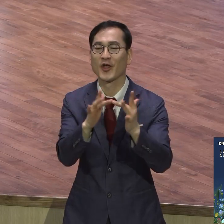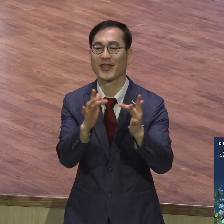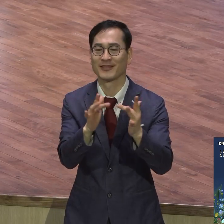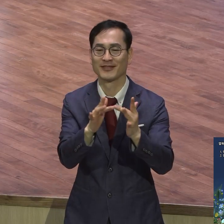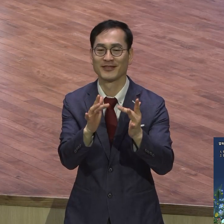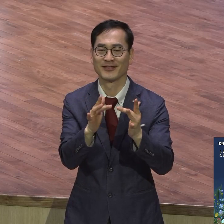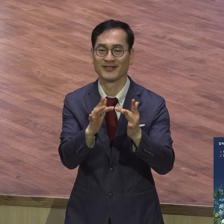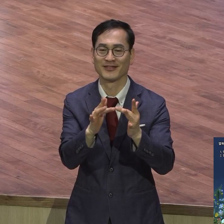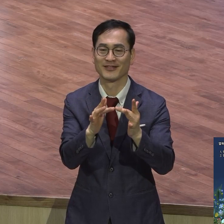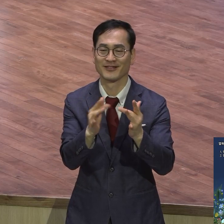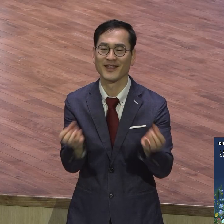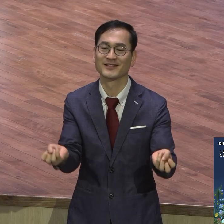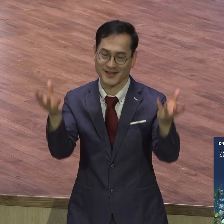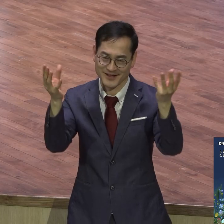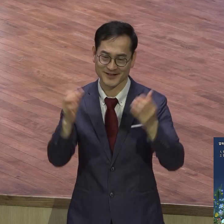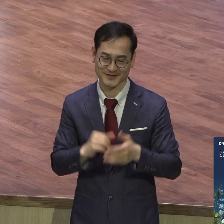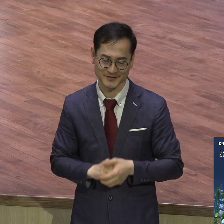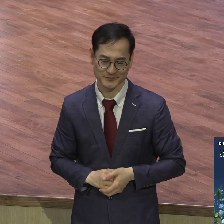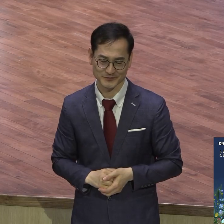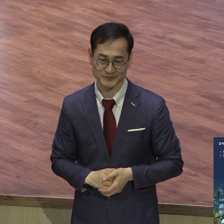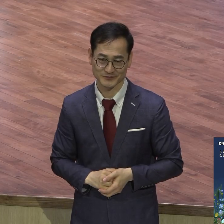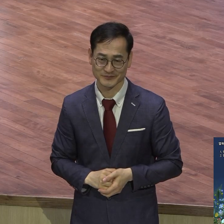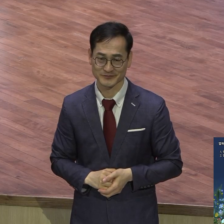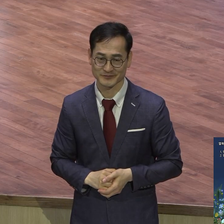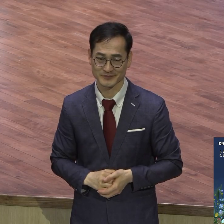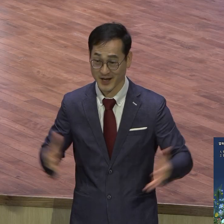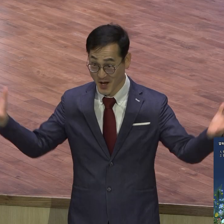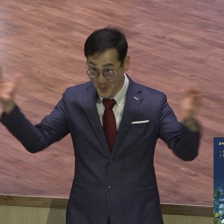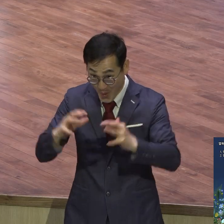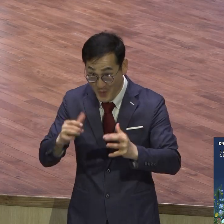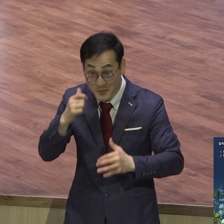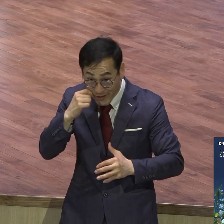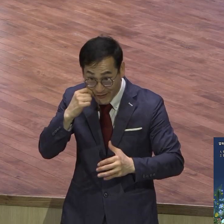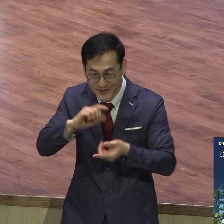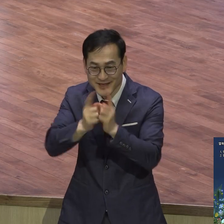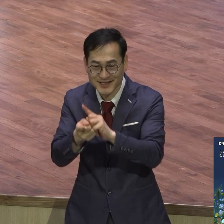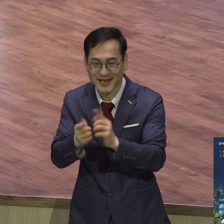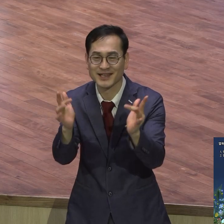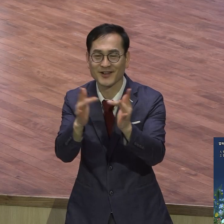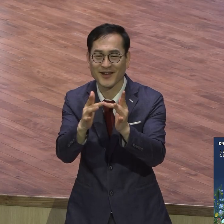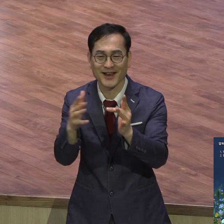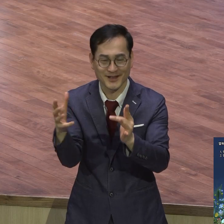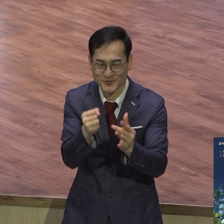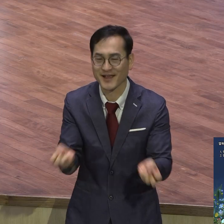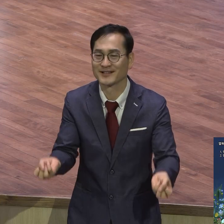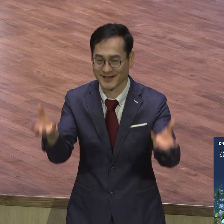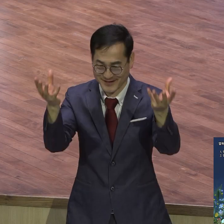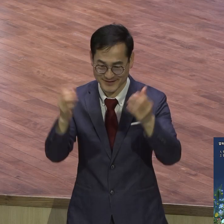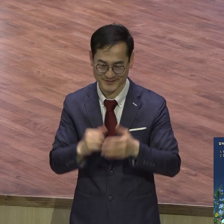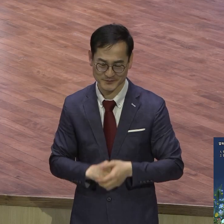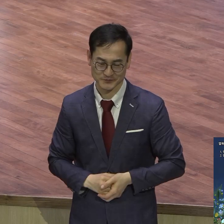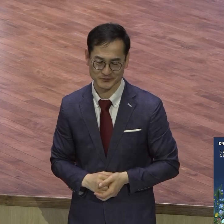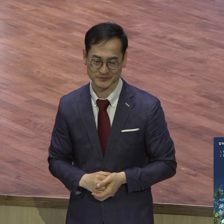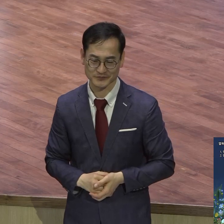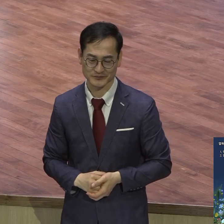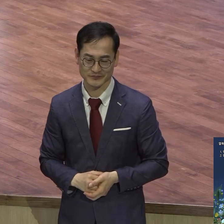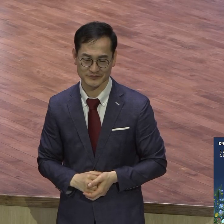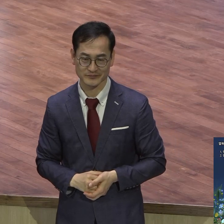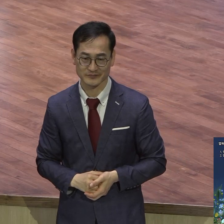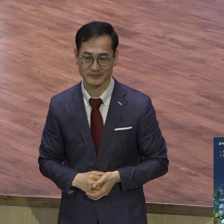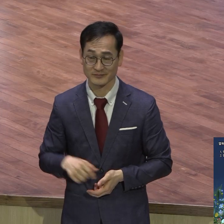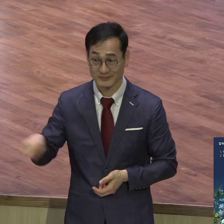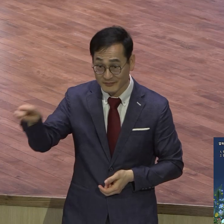하고요. 새생명 초청을 온라인으로 하고요. 대단하죠. 재단을 활용한 얘네들